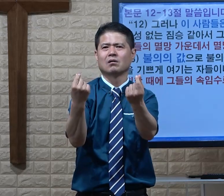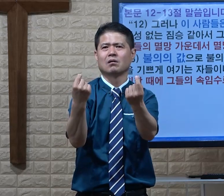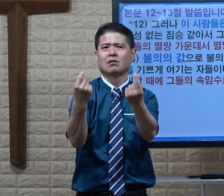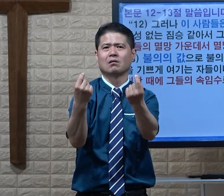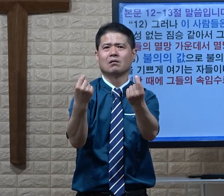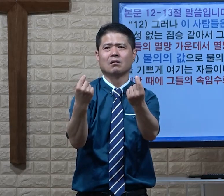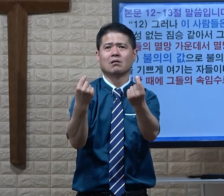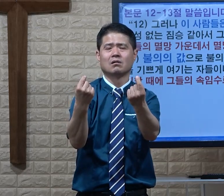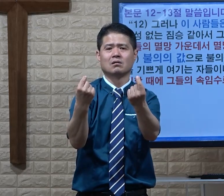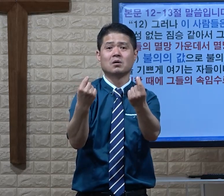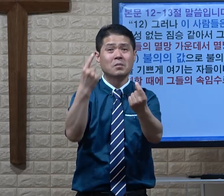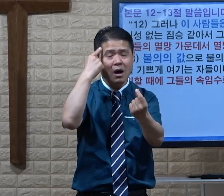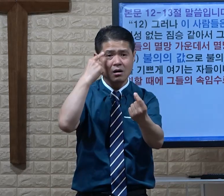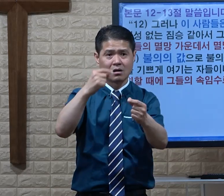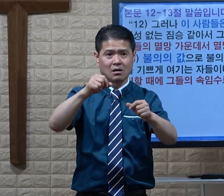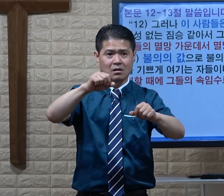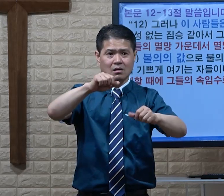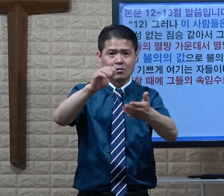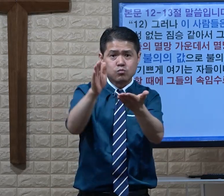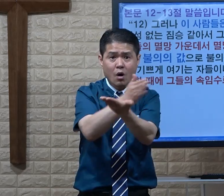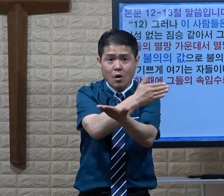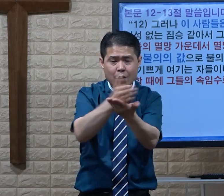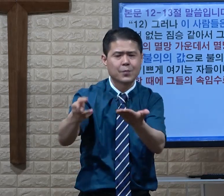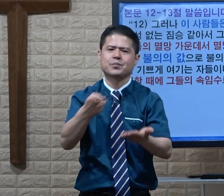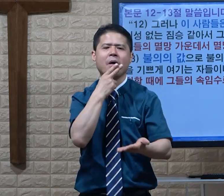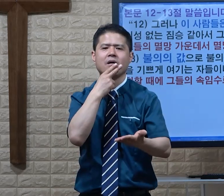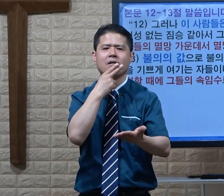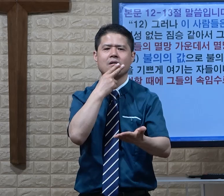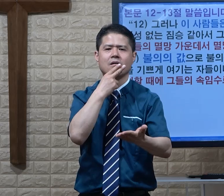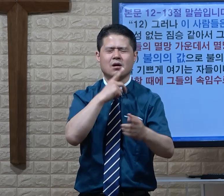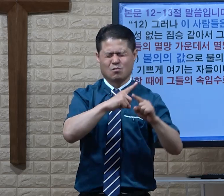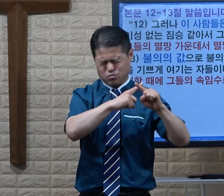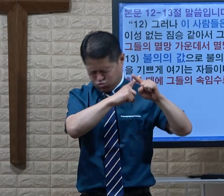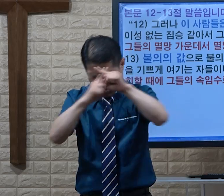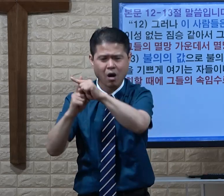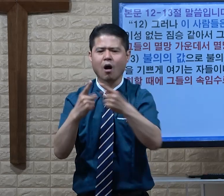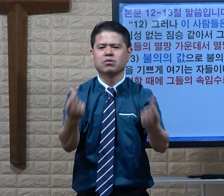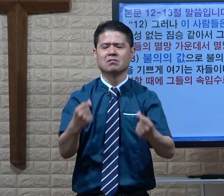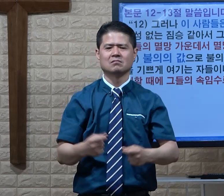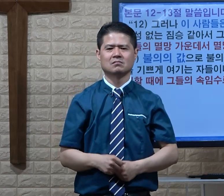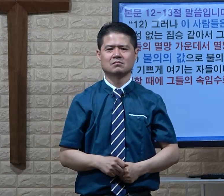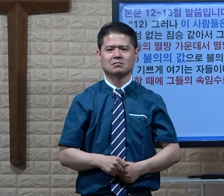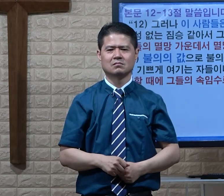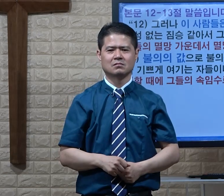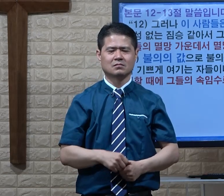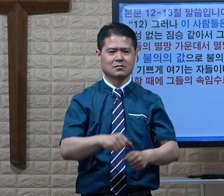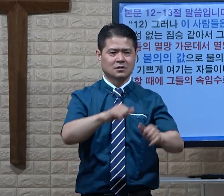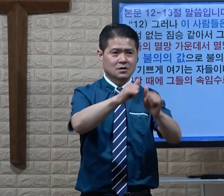그들이 멸망 가운데서 멸망을 당합니다. 분별력이 없고